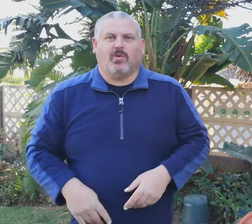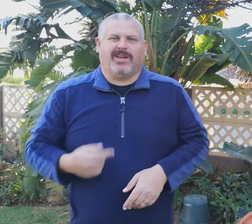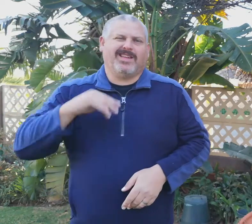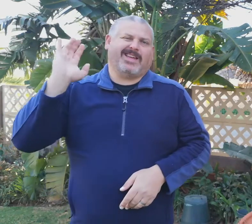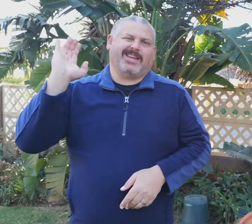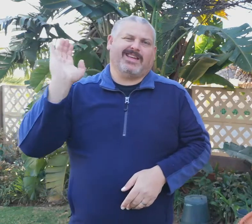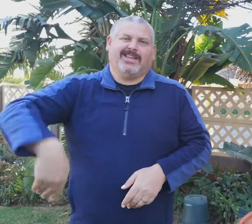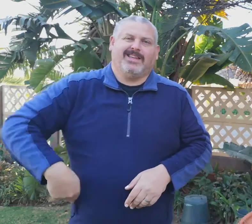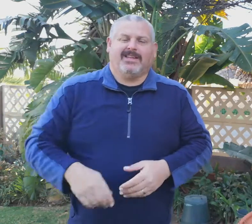toe